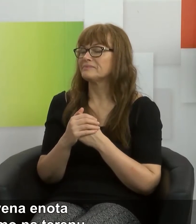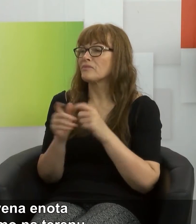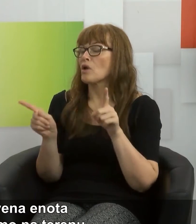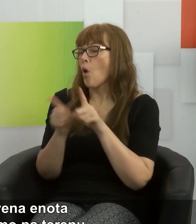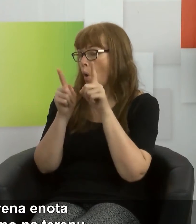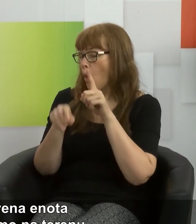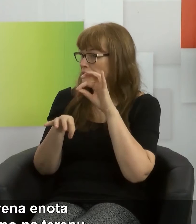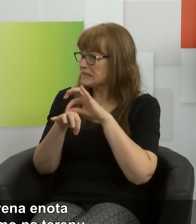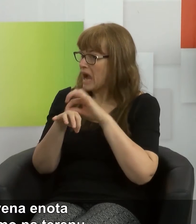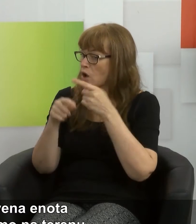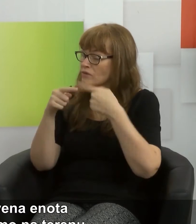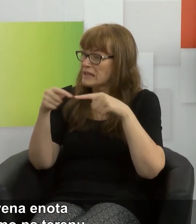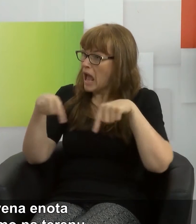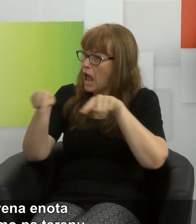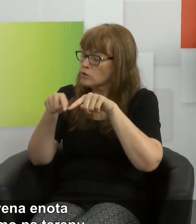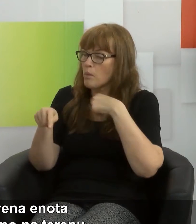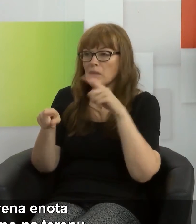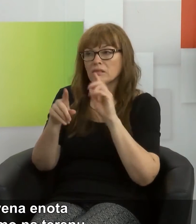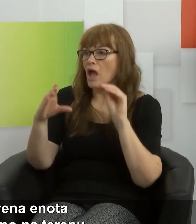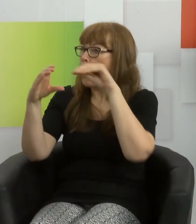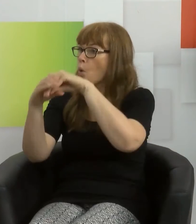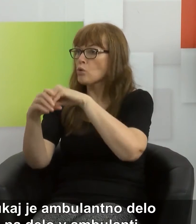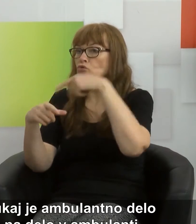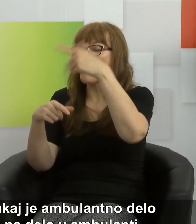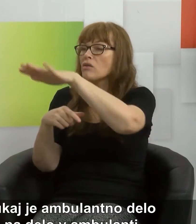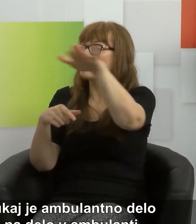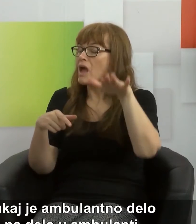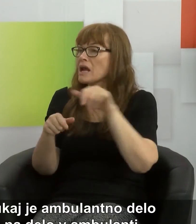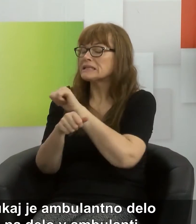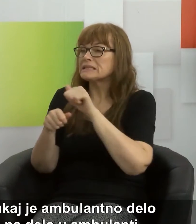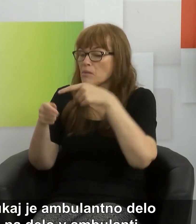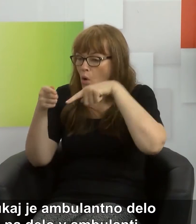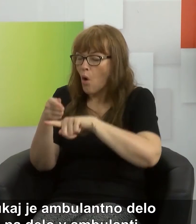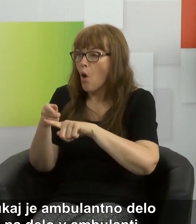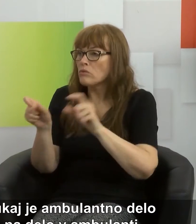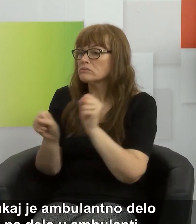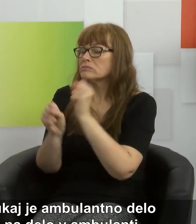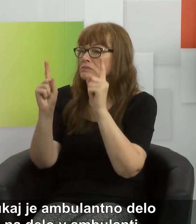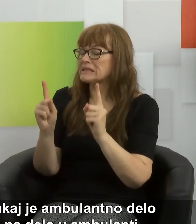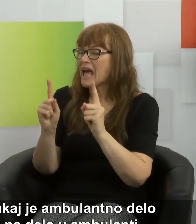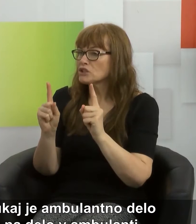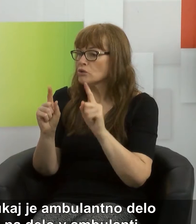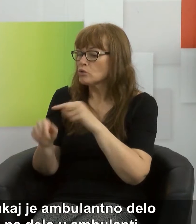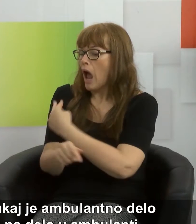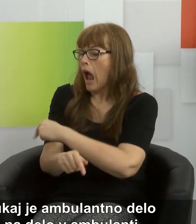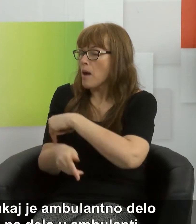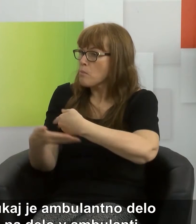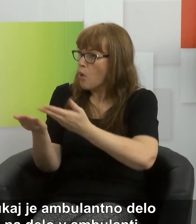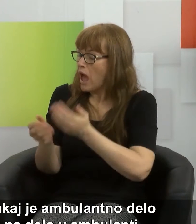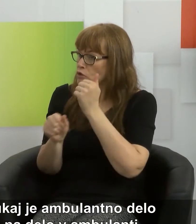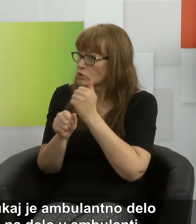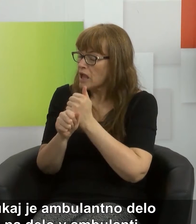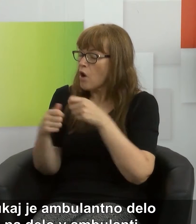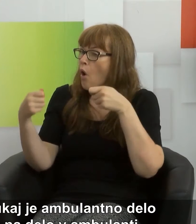Kot zdravstvena enota se ne vključujemo na teren, smo samo stacionarni. Tukaj je ambulantno